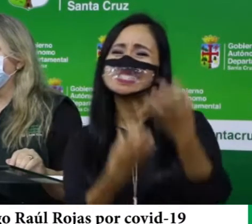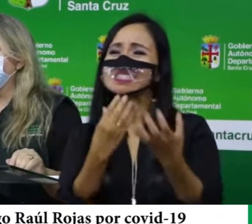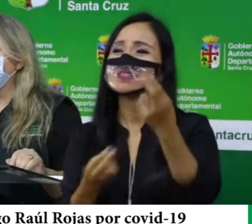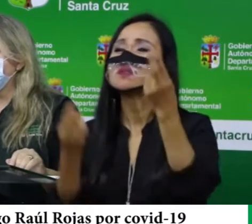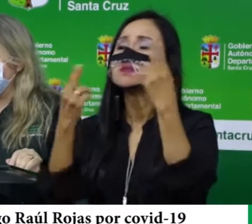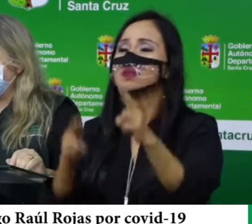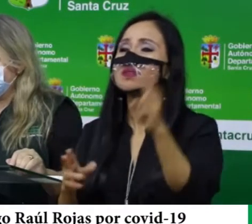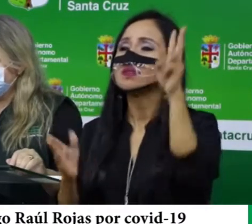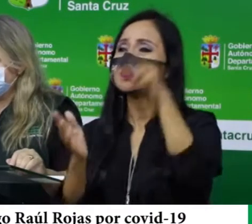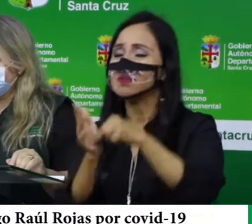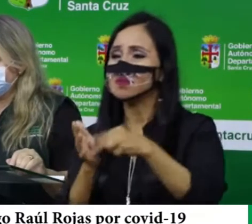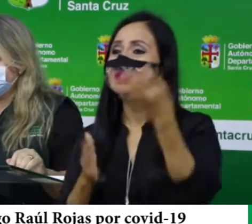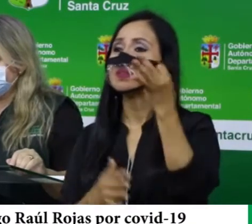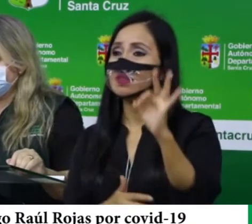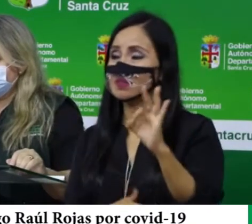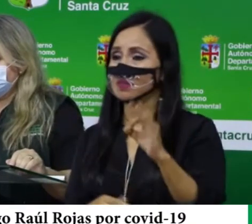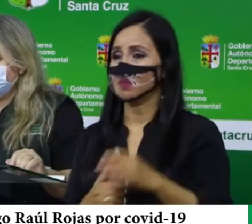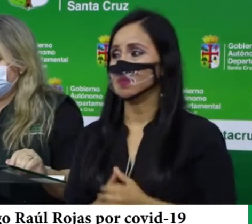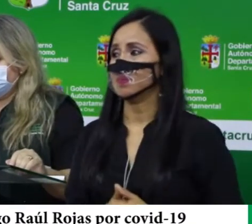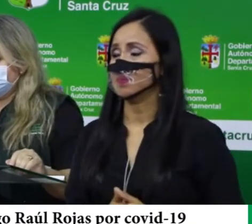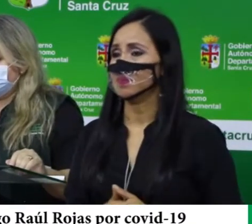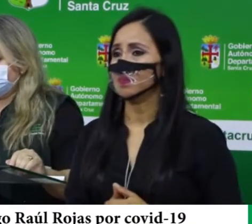en el 2019.